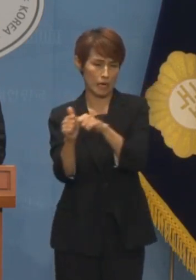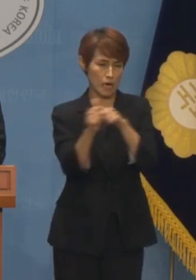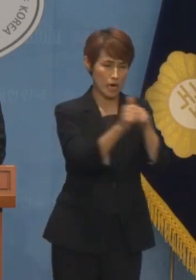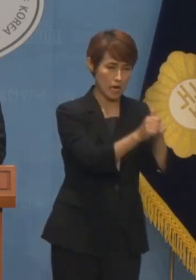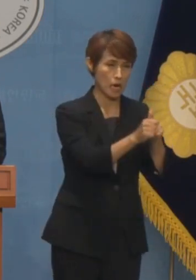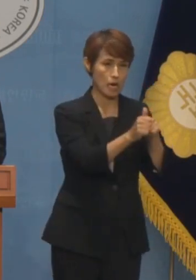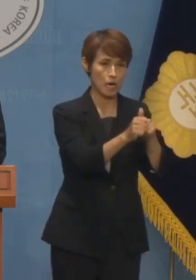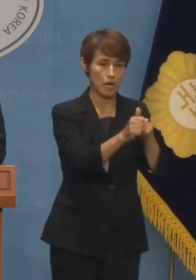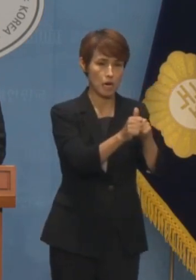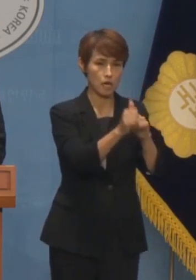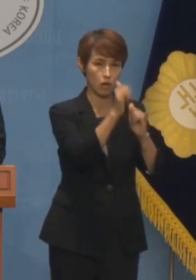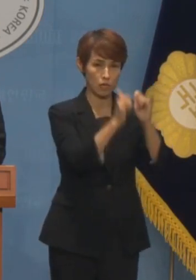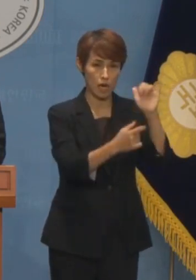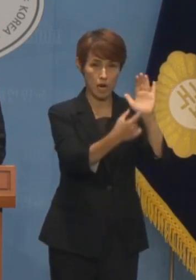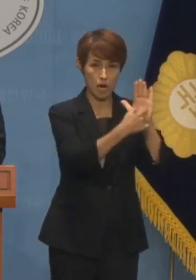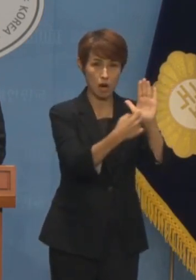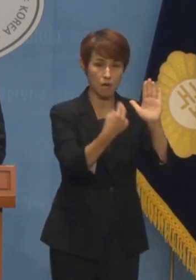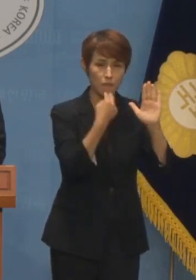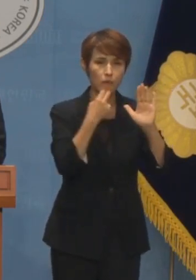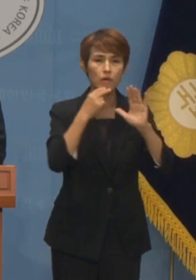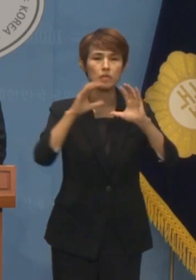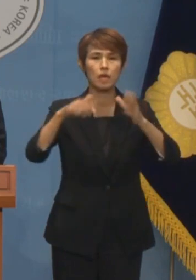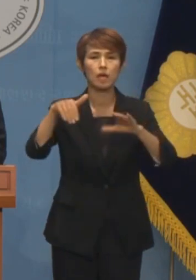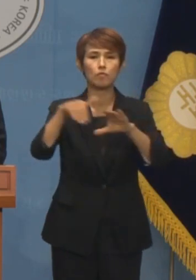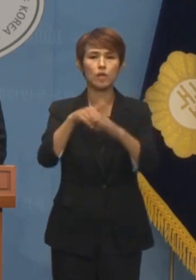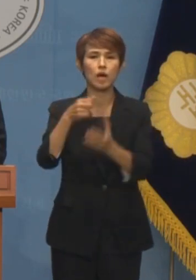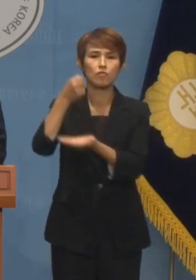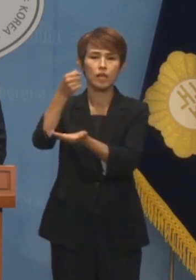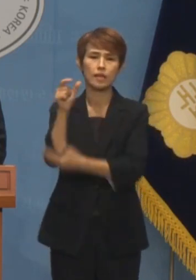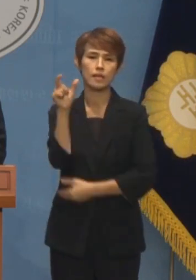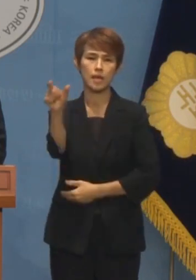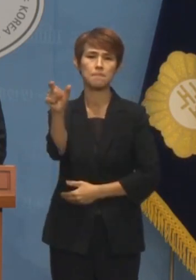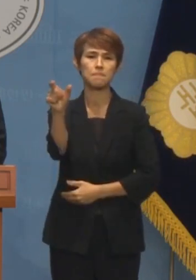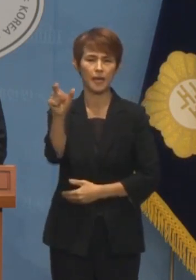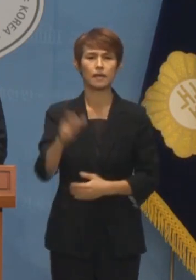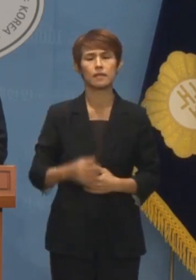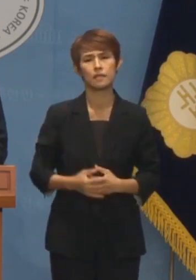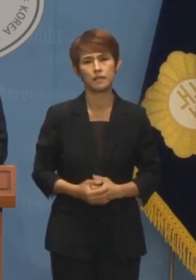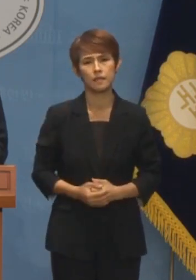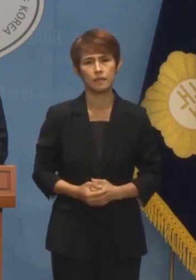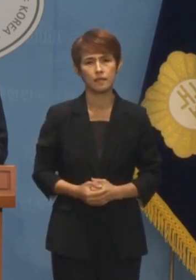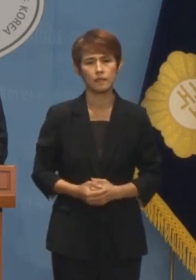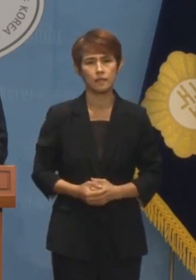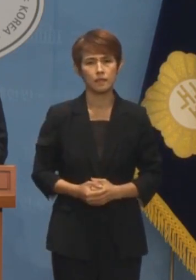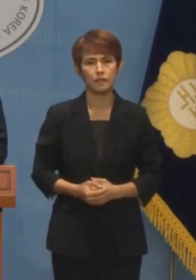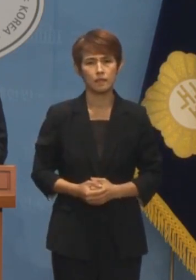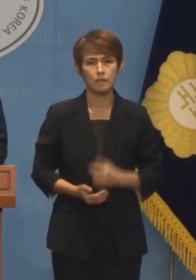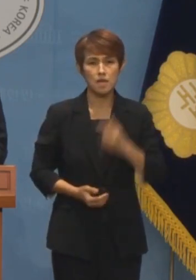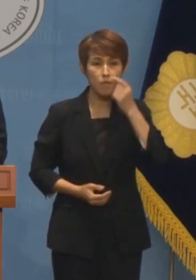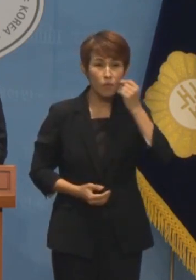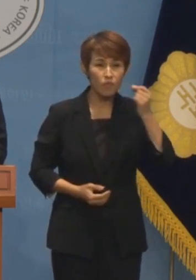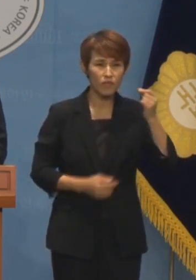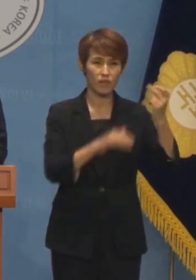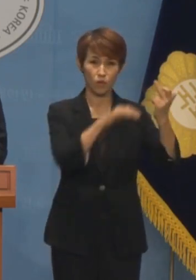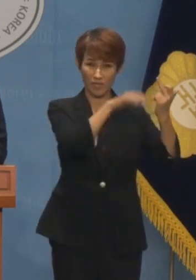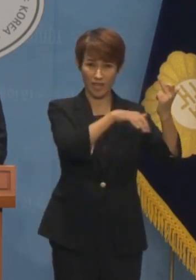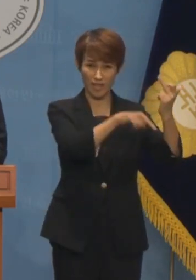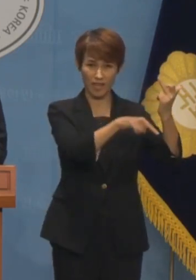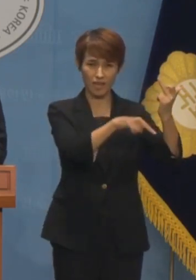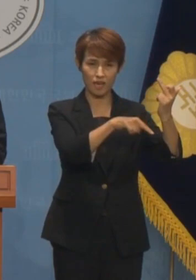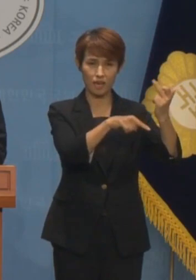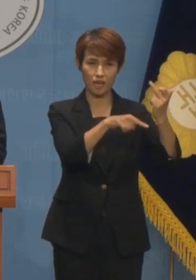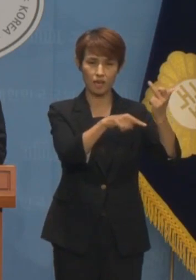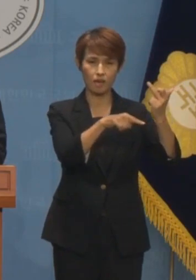못한 채 유네스코 세계문화유산으로 등재됐습니다. 일본 사도 강산이